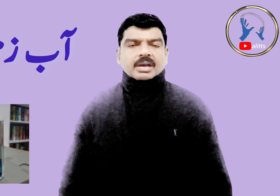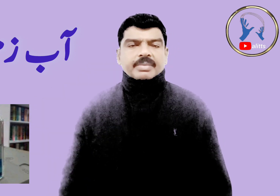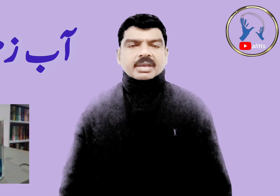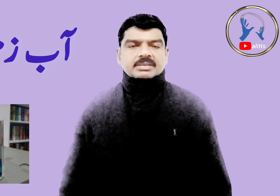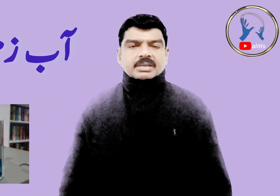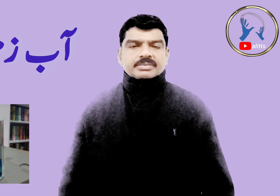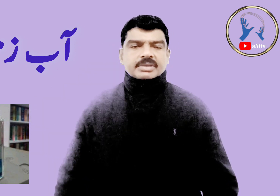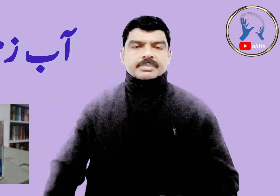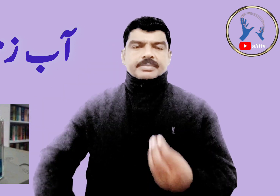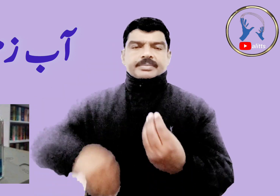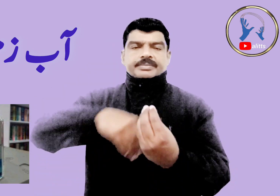आबे जमजम